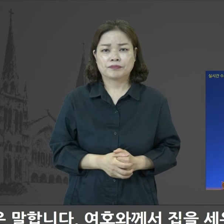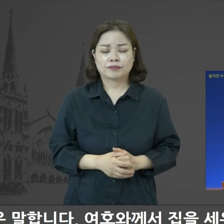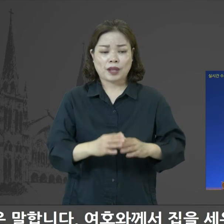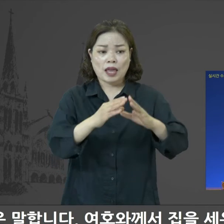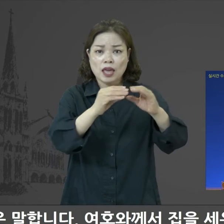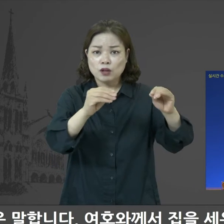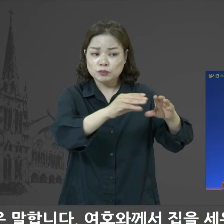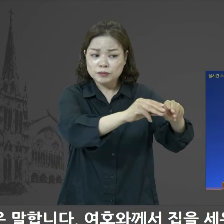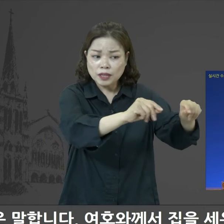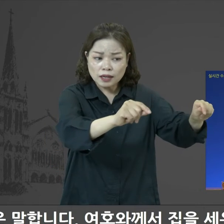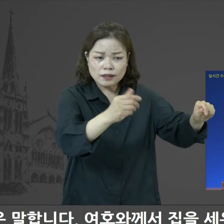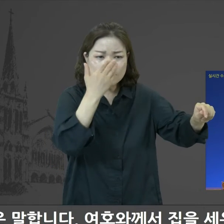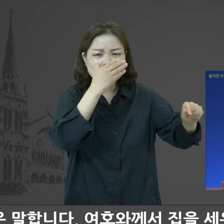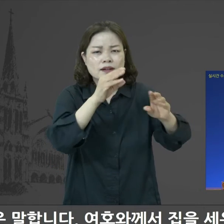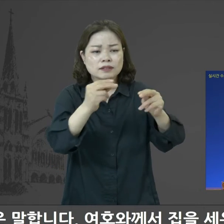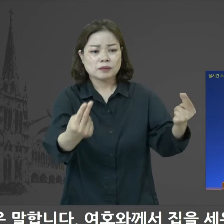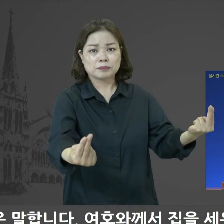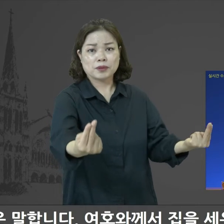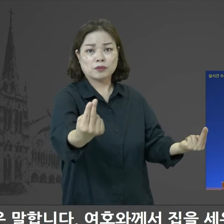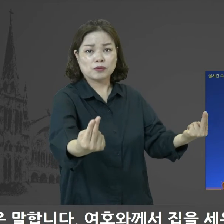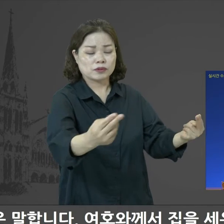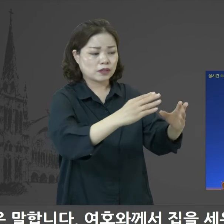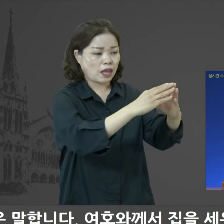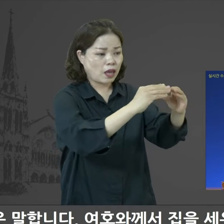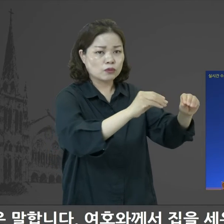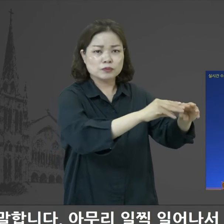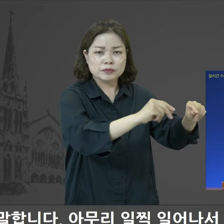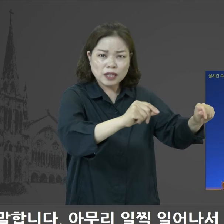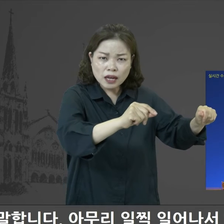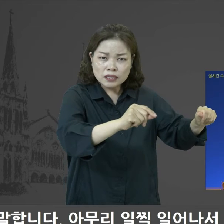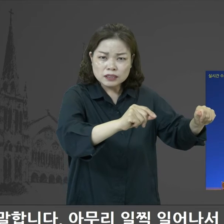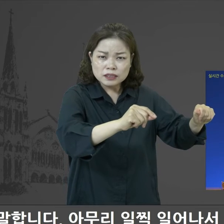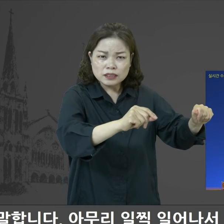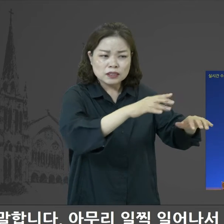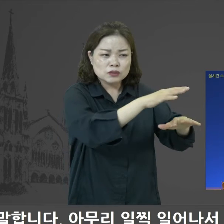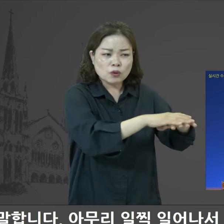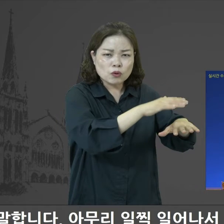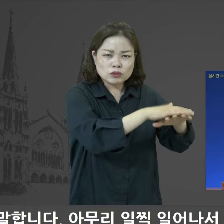애굽 땅과 가나안 땅을 비교해 보면 애굽 땅은 땅의